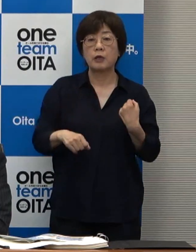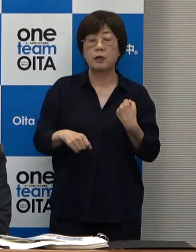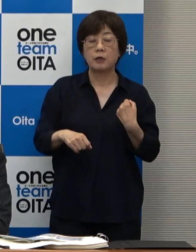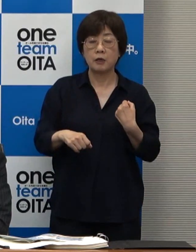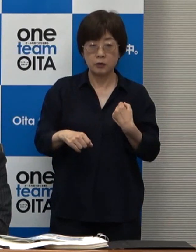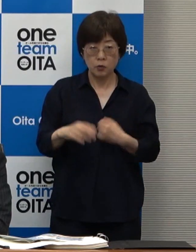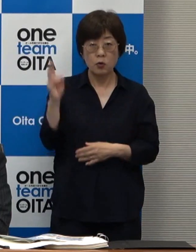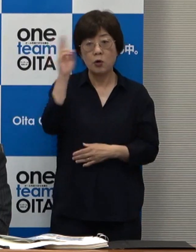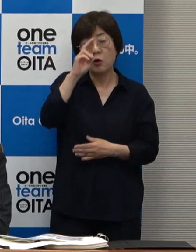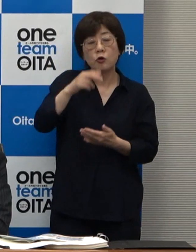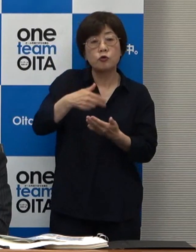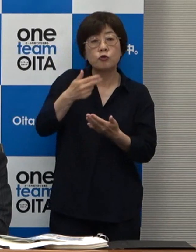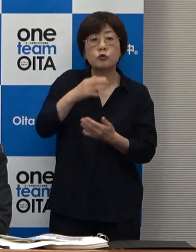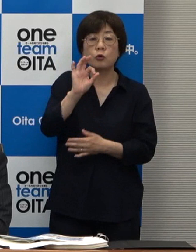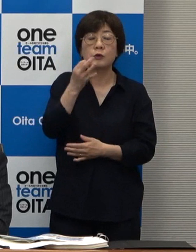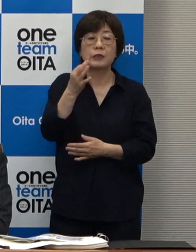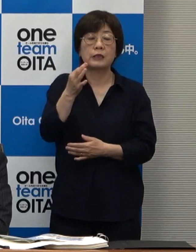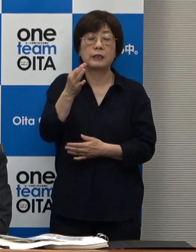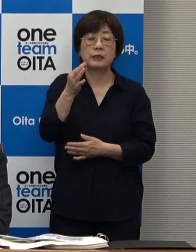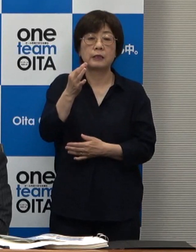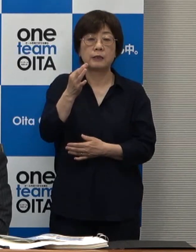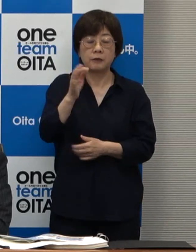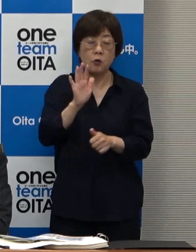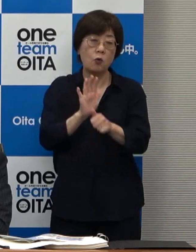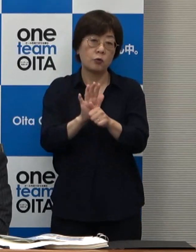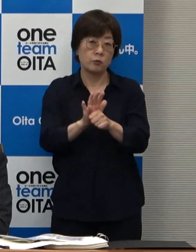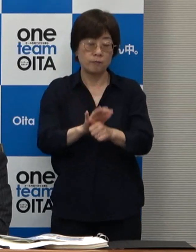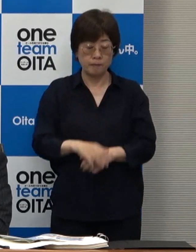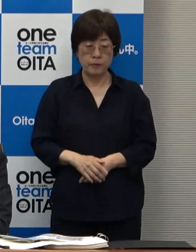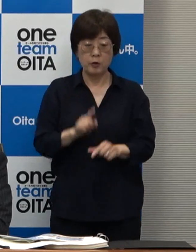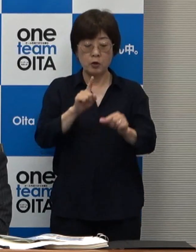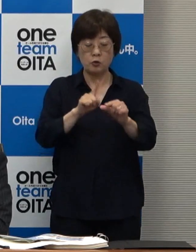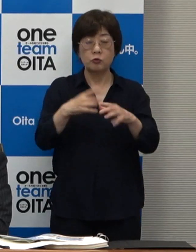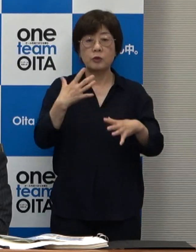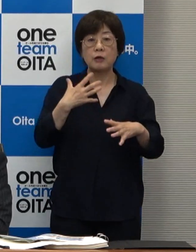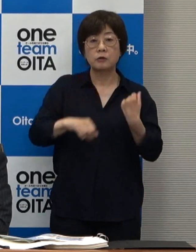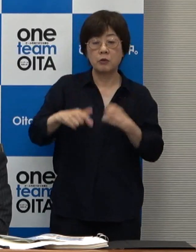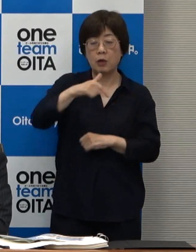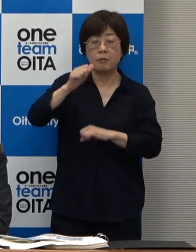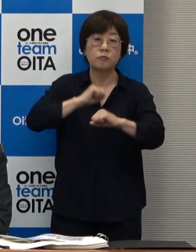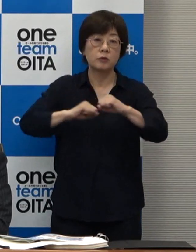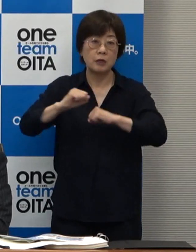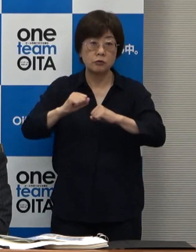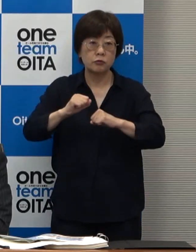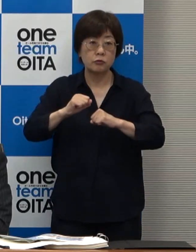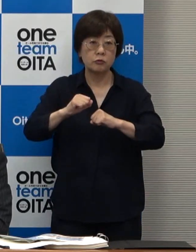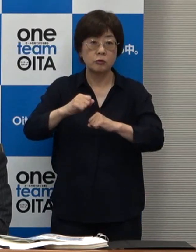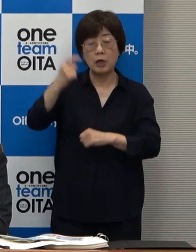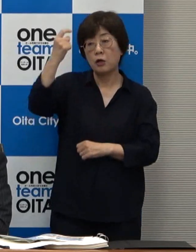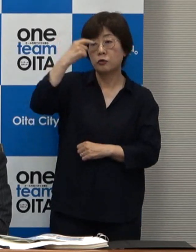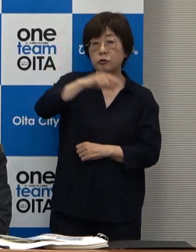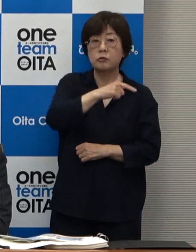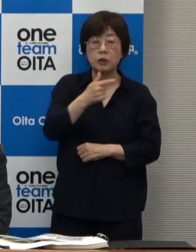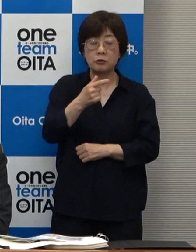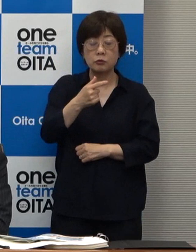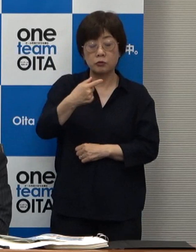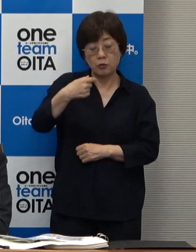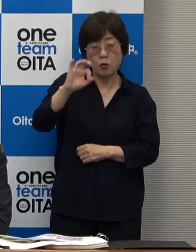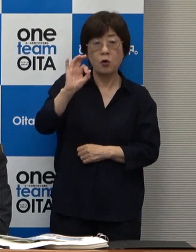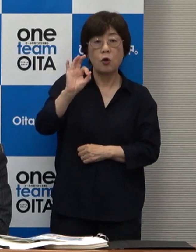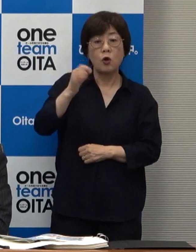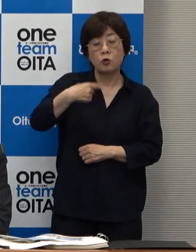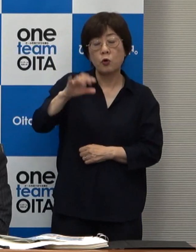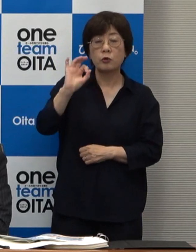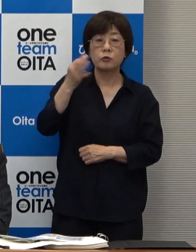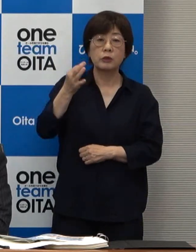費無償化事業で、中学生については部活や塾など教育費の負担が大きくなることや、児